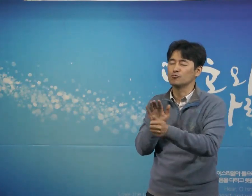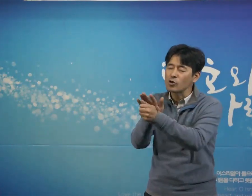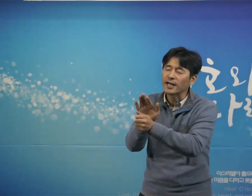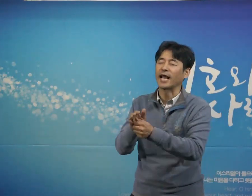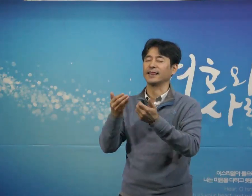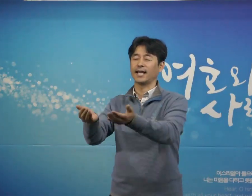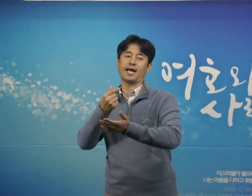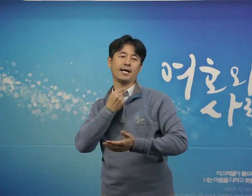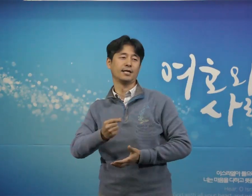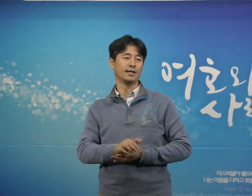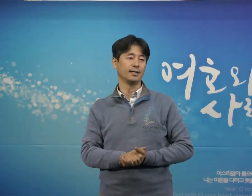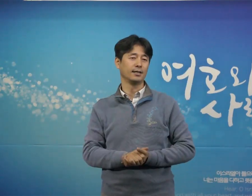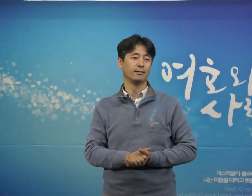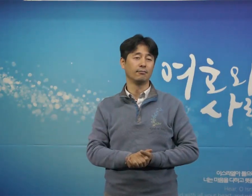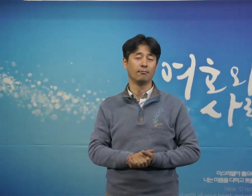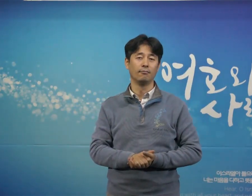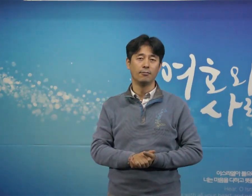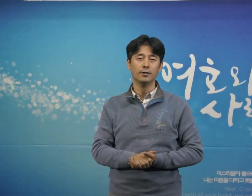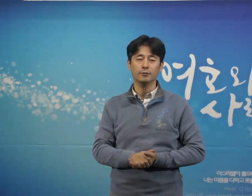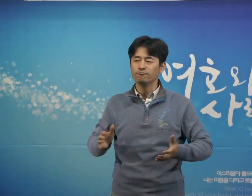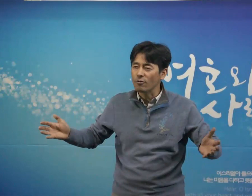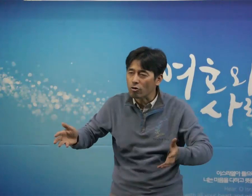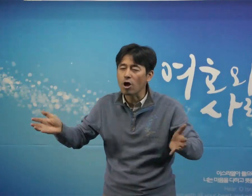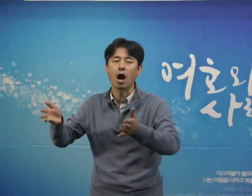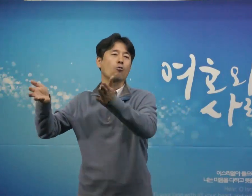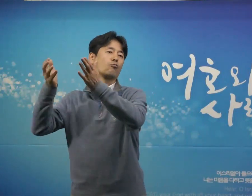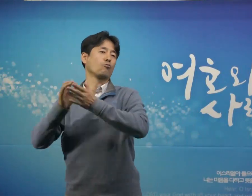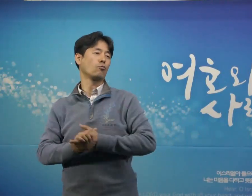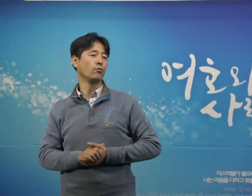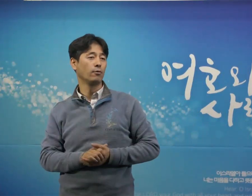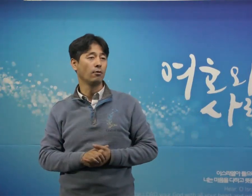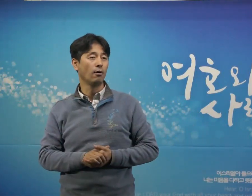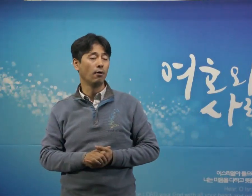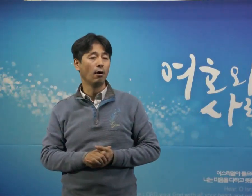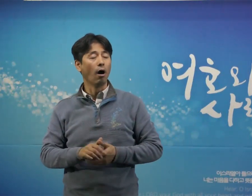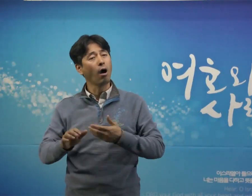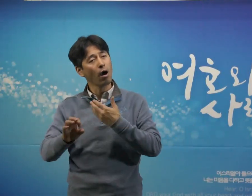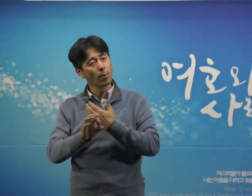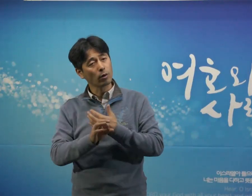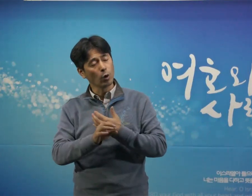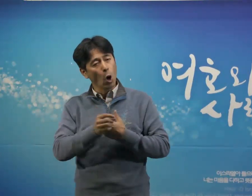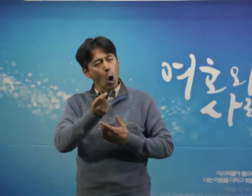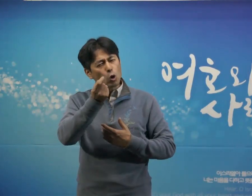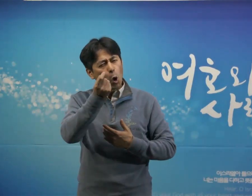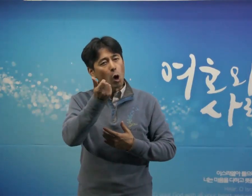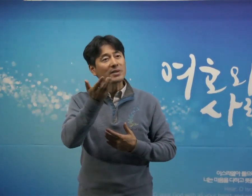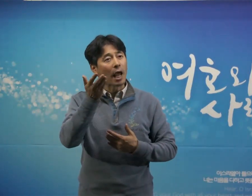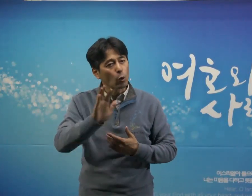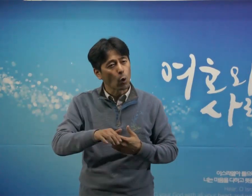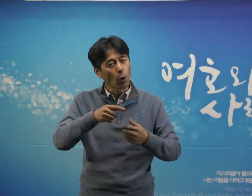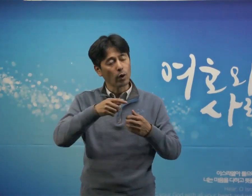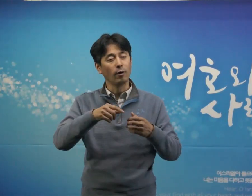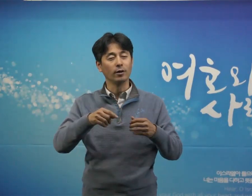부족하지만 내가 도와주겠다라고 서로 격려하며 서로 적극적으로 참여하면